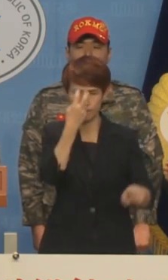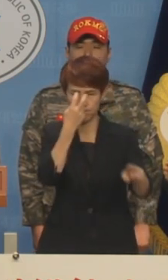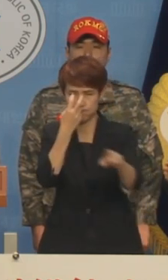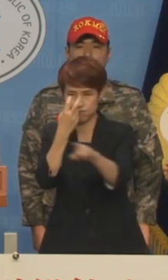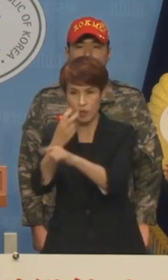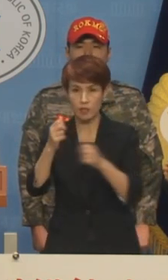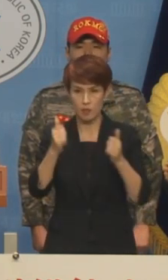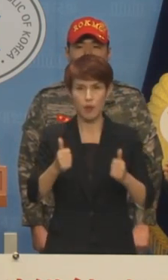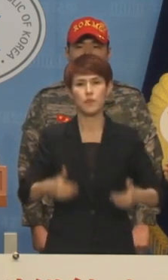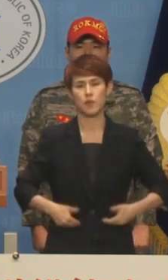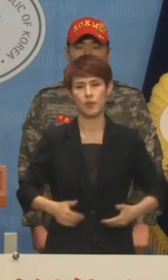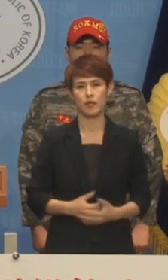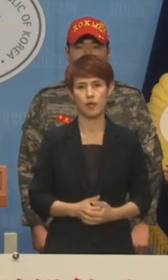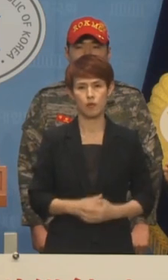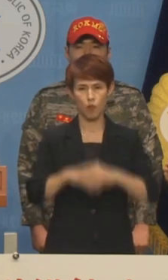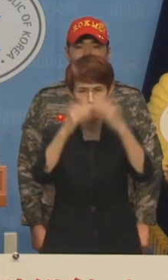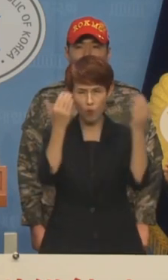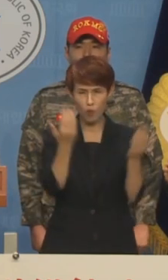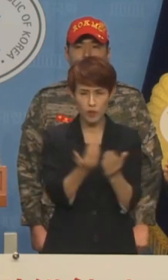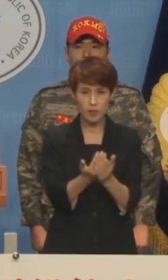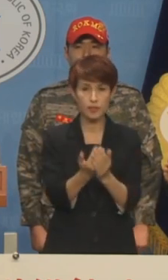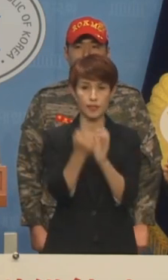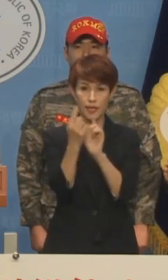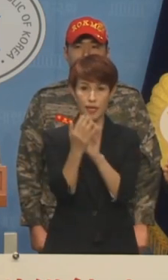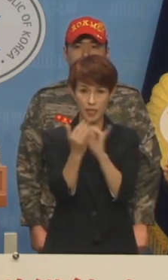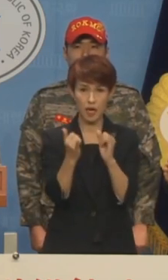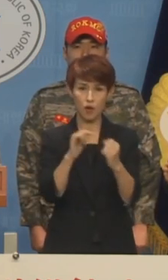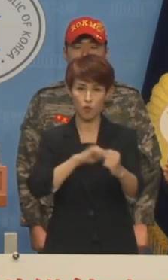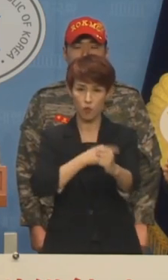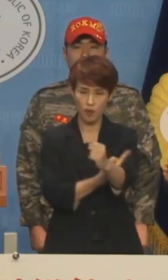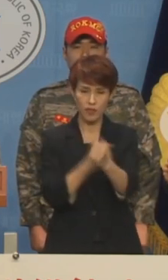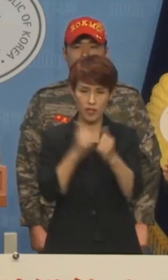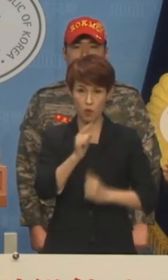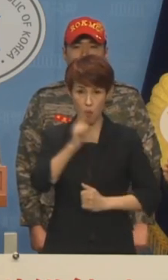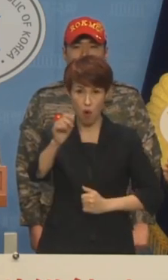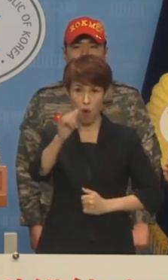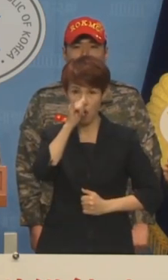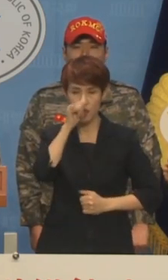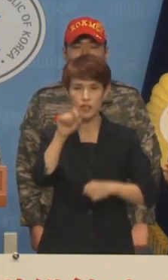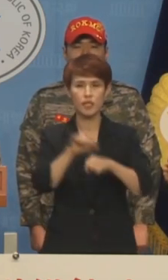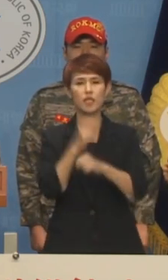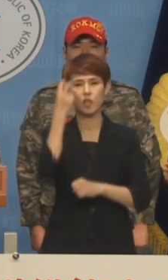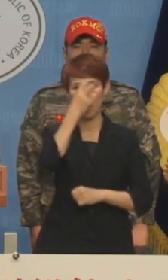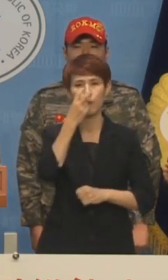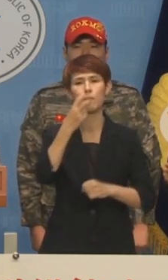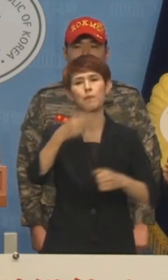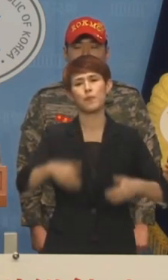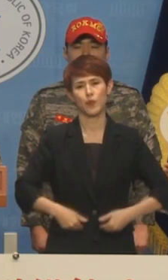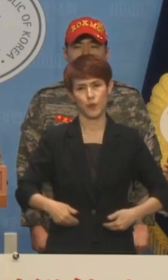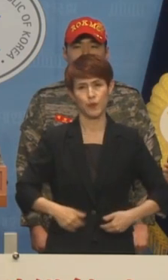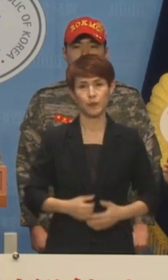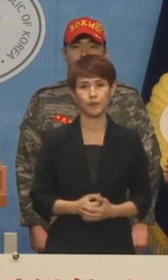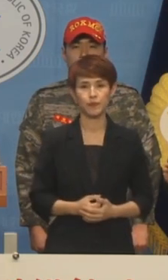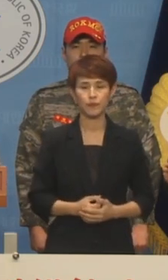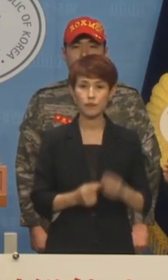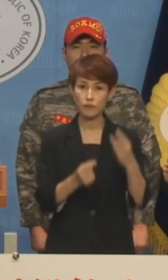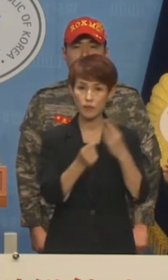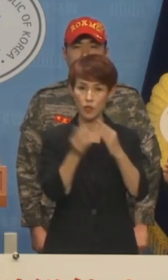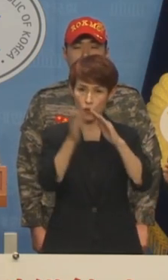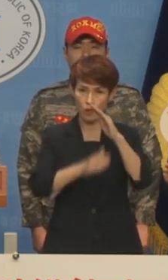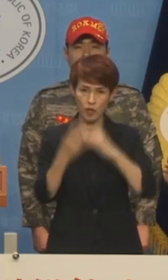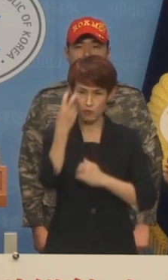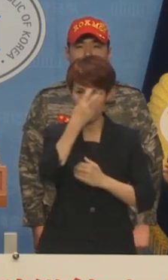재판이 이루어져야 합니다. 모든 대상자에 대한 관할권과 기소권을 가진 특검이 필요한 이유입니다. 3. 공정한